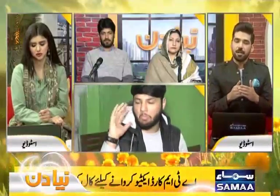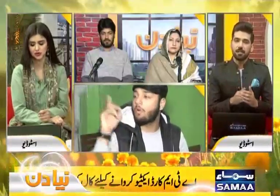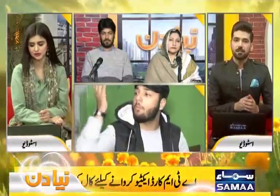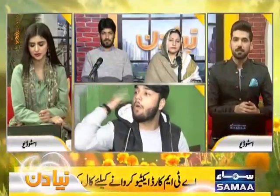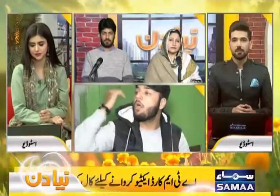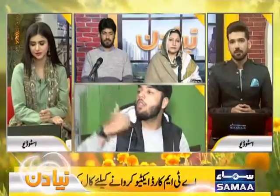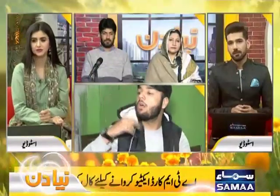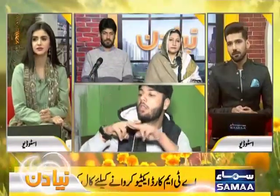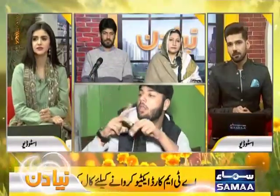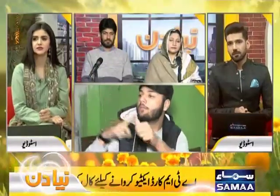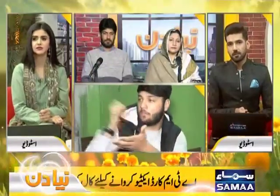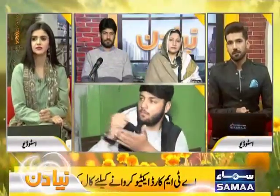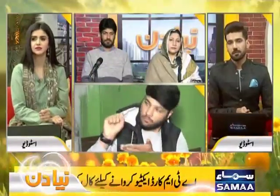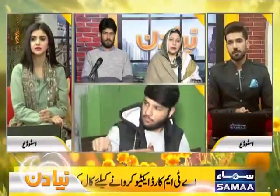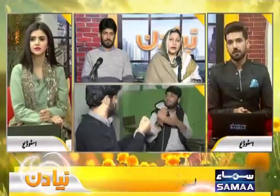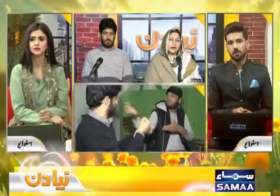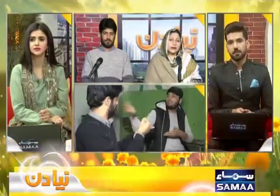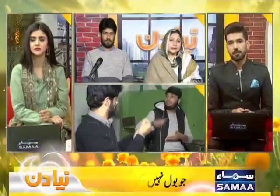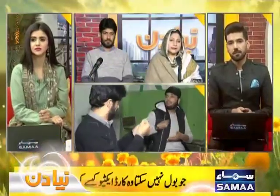तो मुश्किल हो गई।